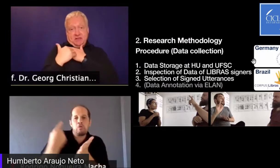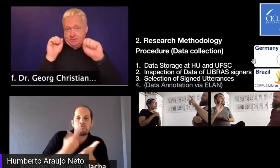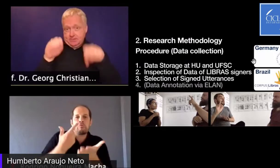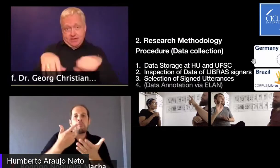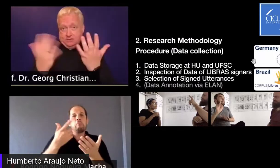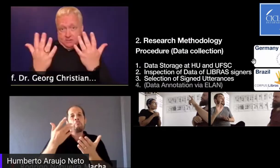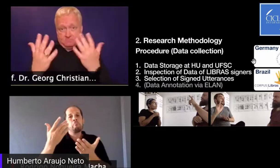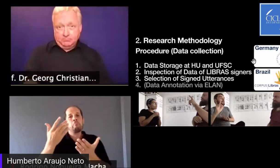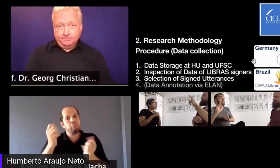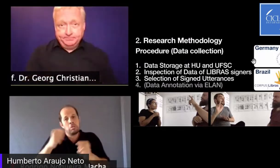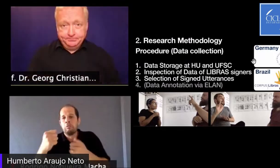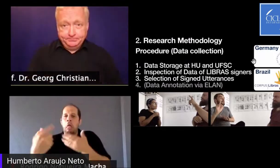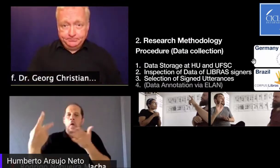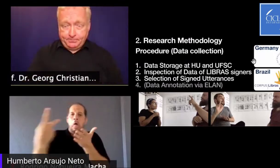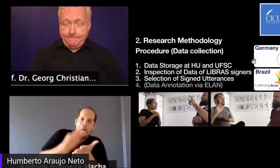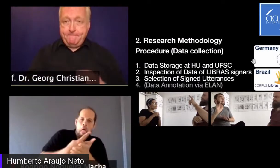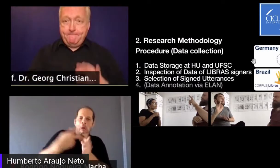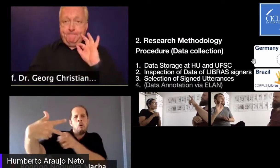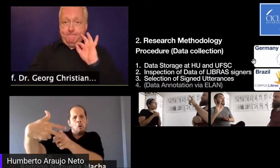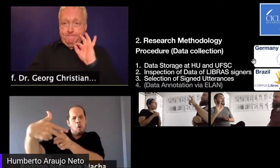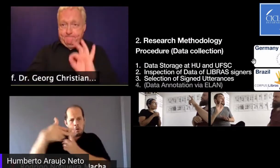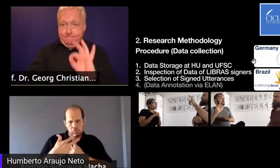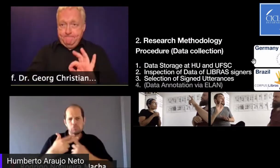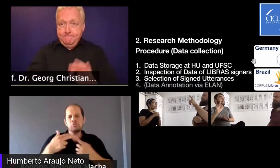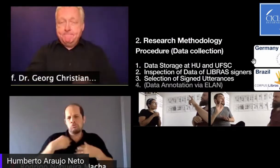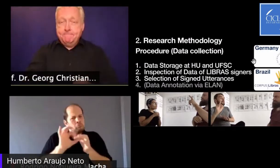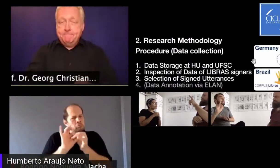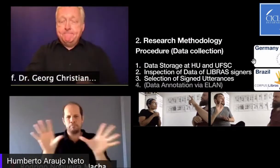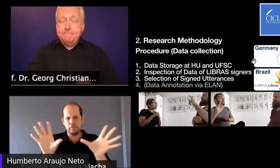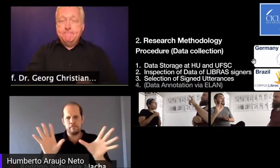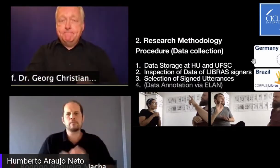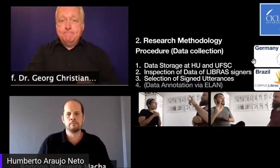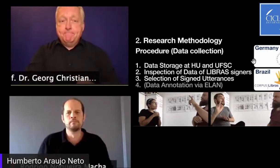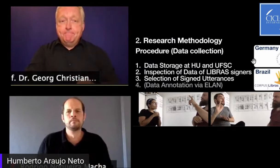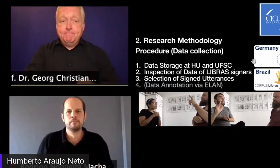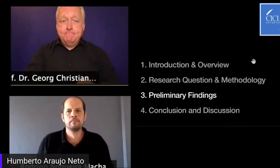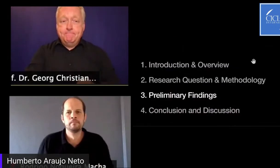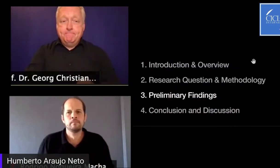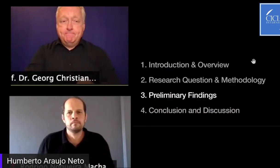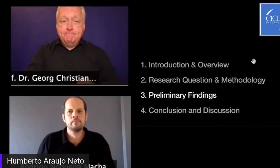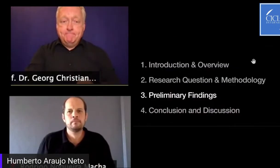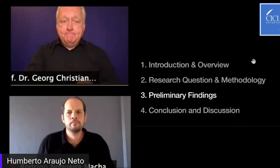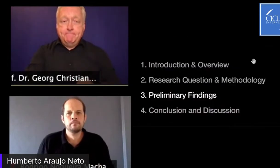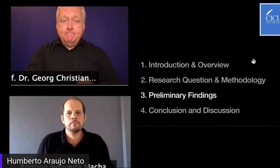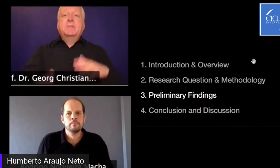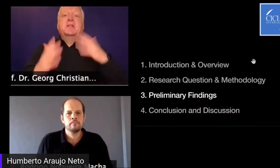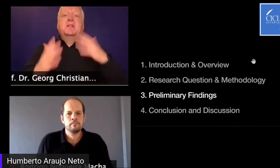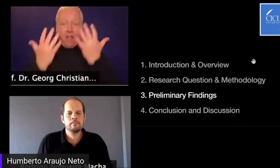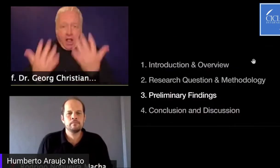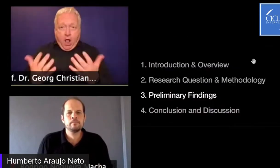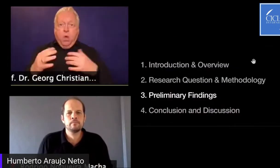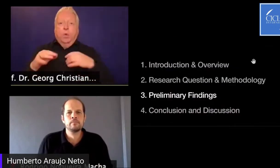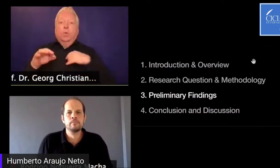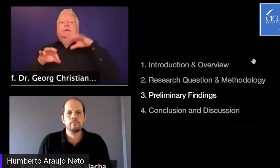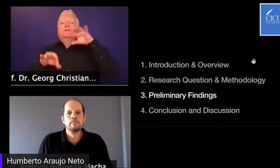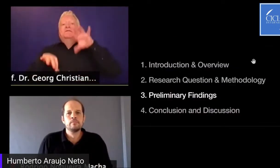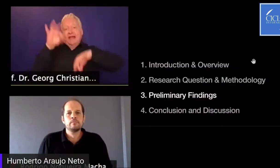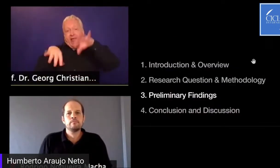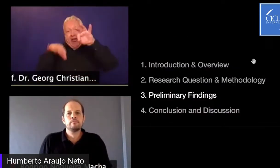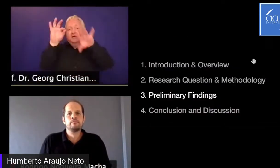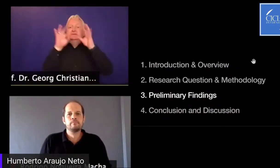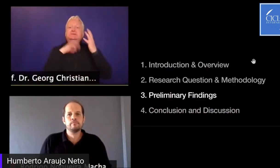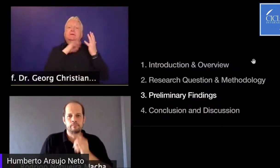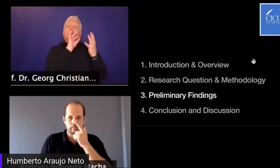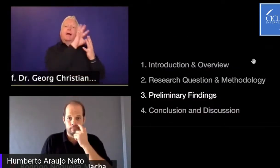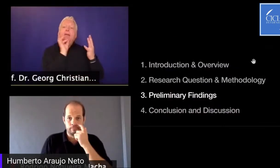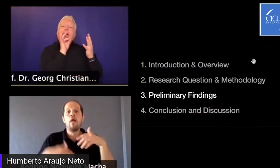Então, basicamente, esse é o meu estudo. Eu imagino que há questões que podem ser vistas, mas a